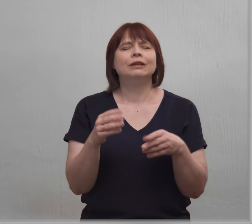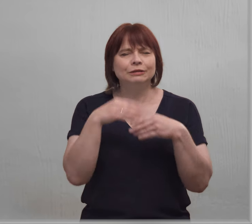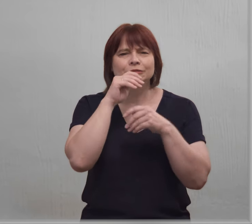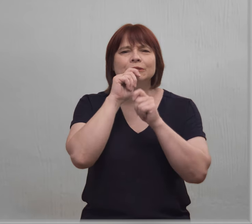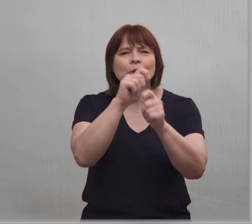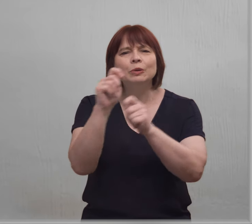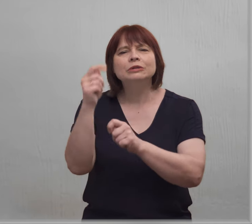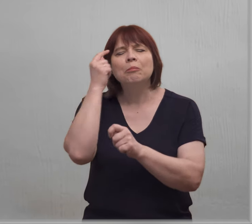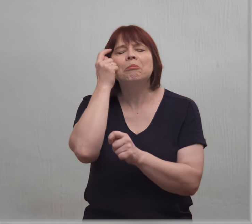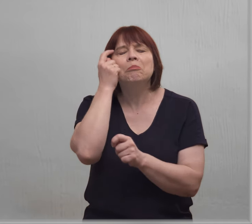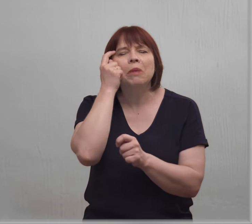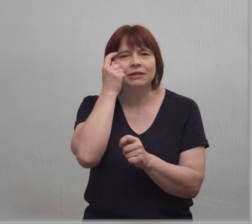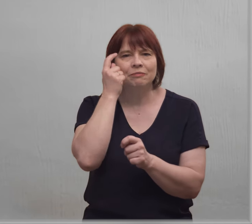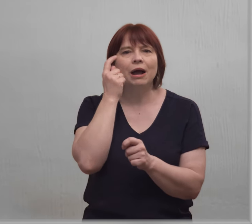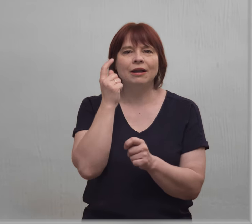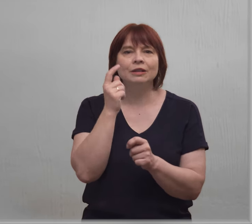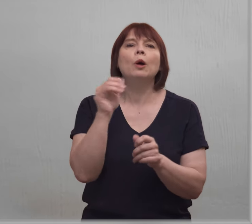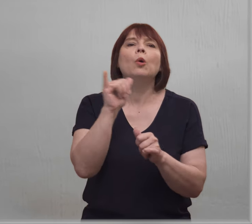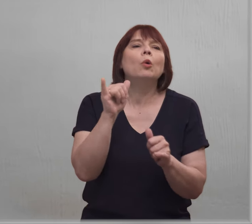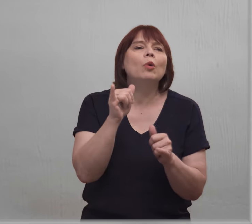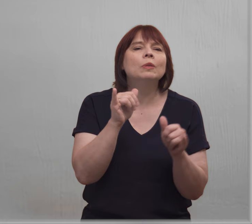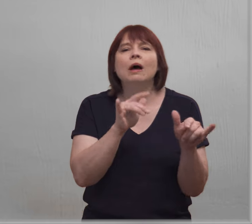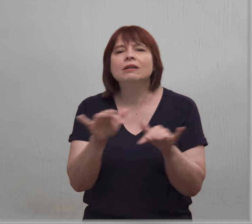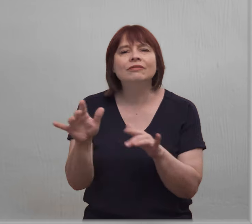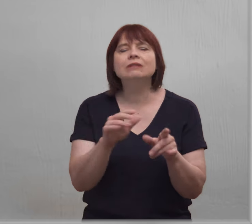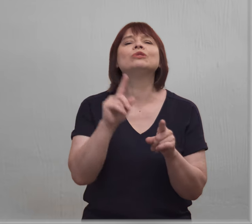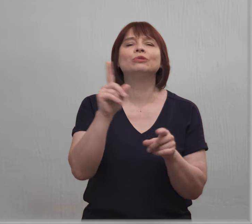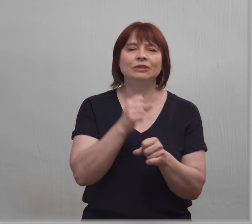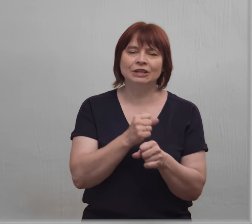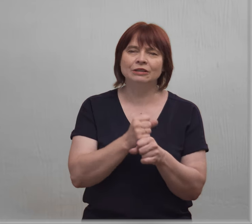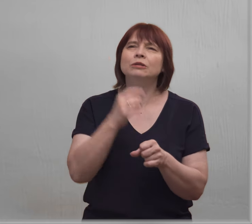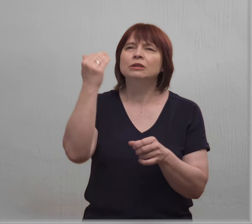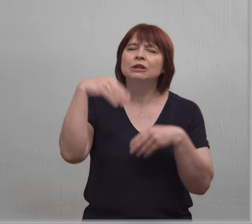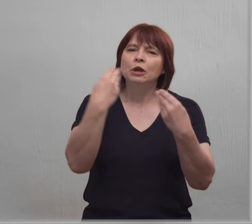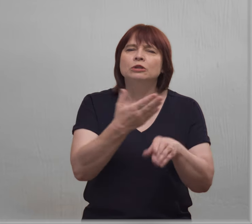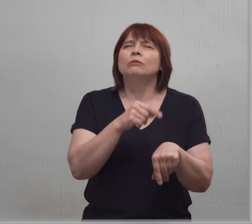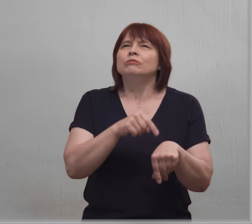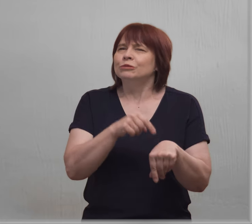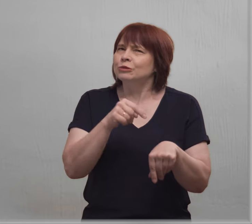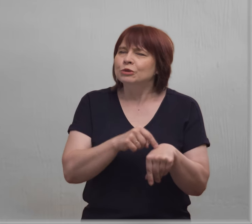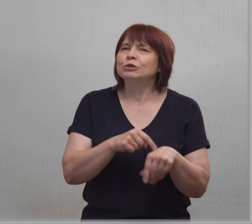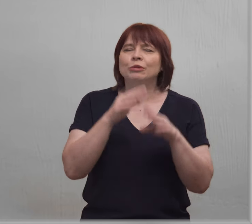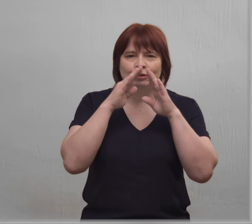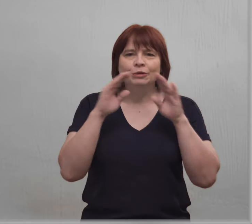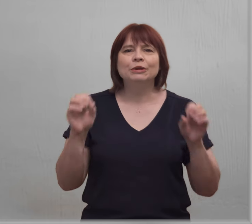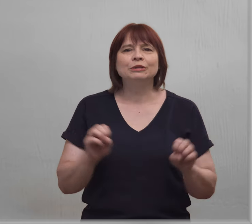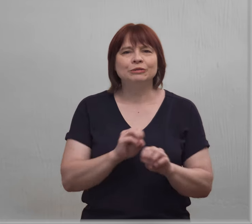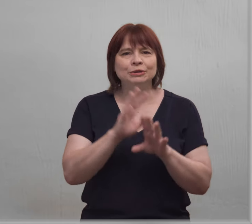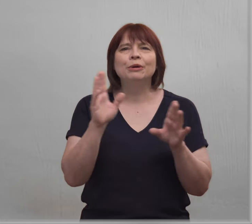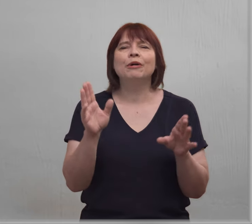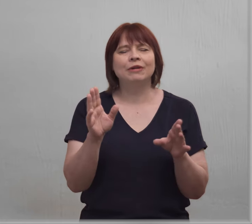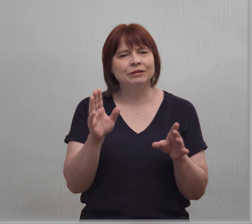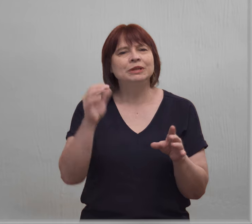понимание, куда идти, чувствительность Духу Твоему, Господь. Спасибо, что Ты всегда рядом. Спасибо, что Ты всегда